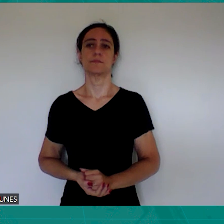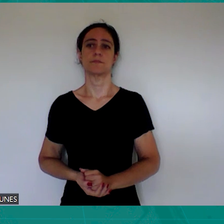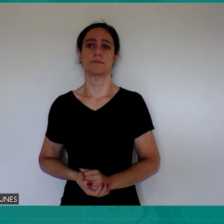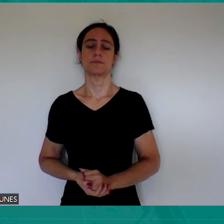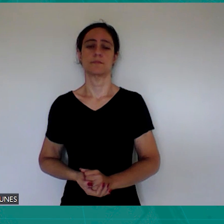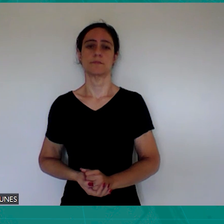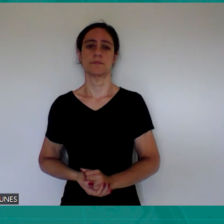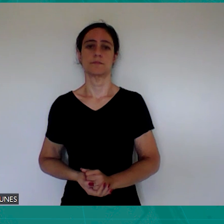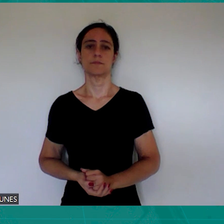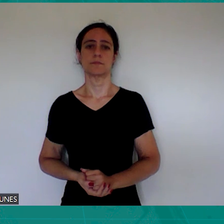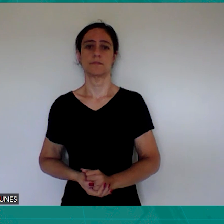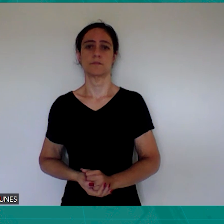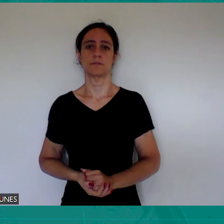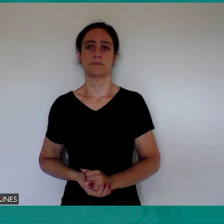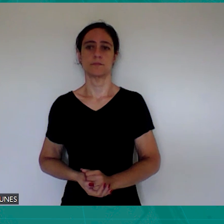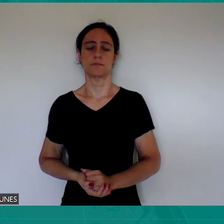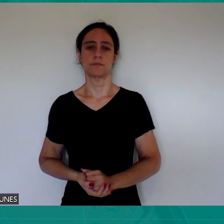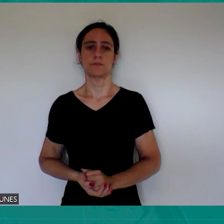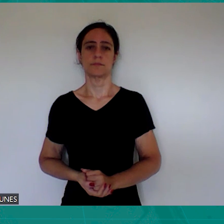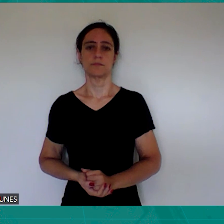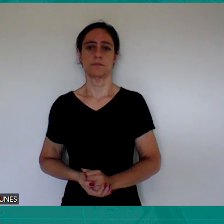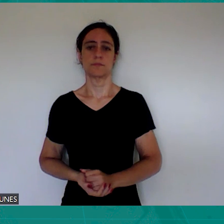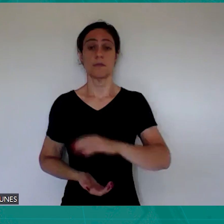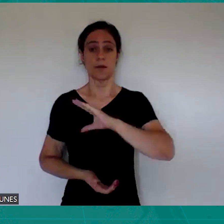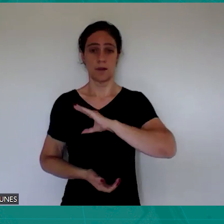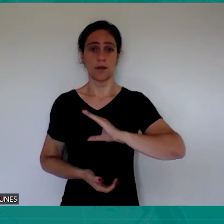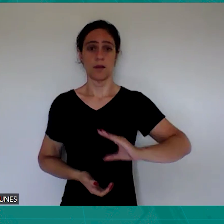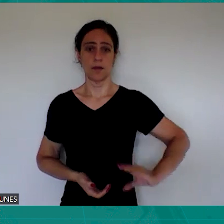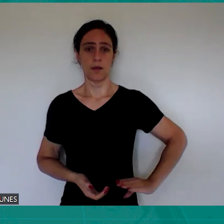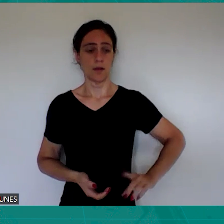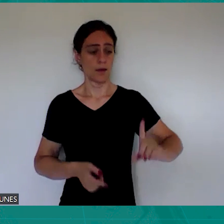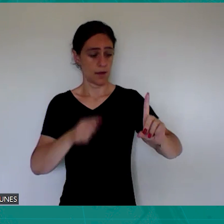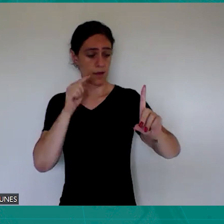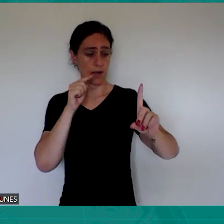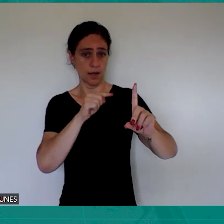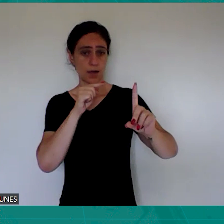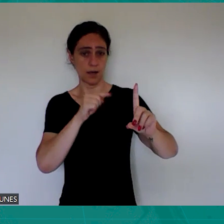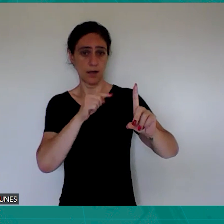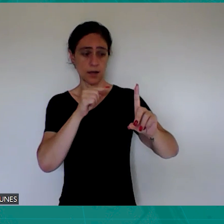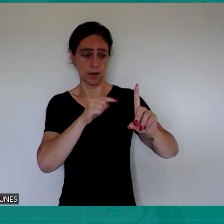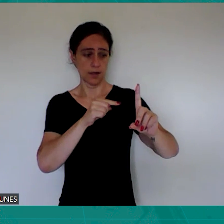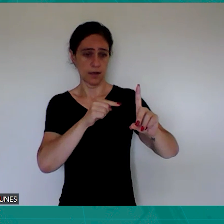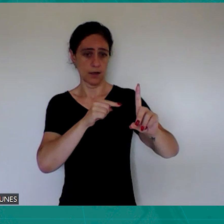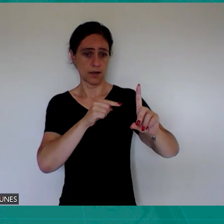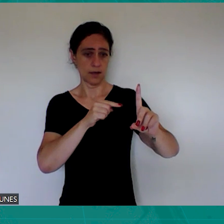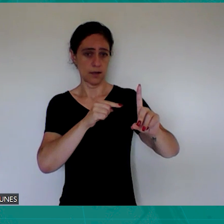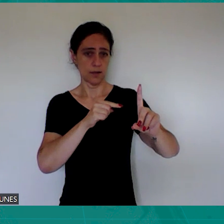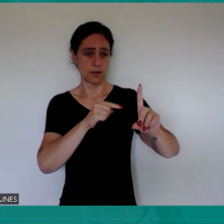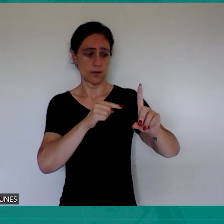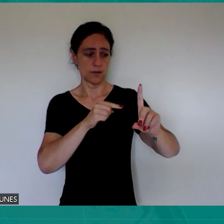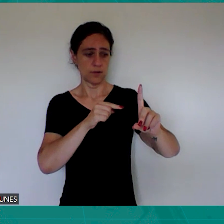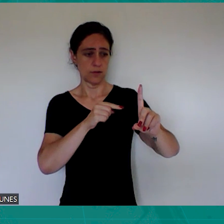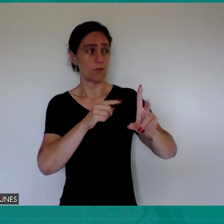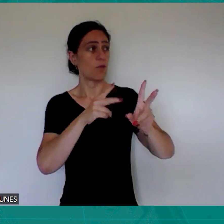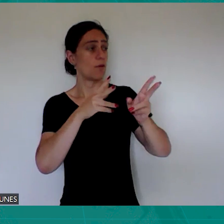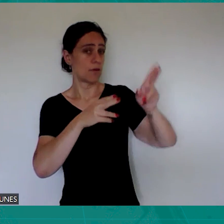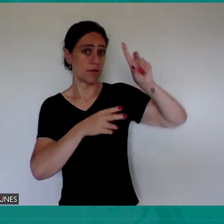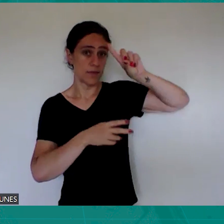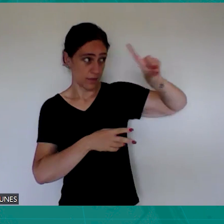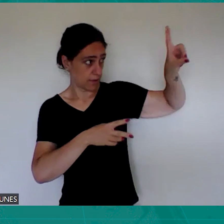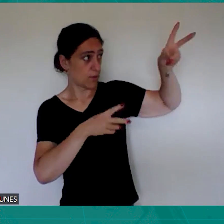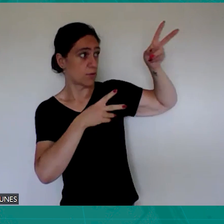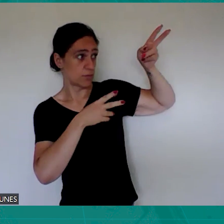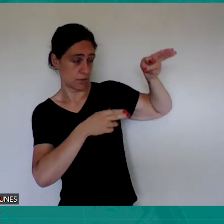Este quem? Cristo é a imagem do Deus invisível. Ele